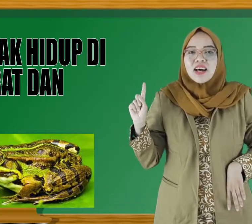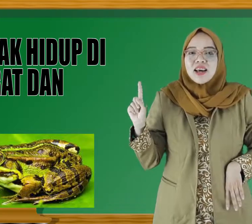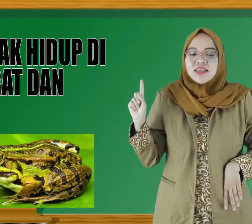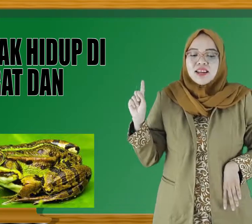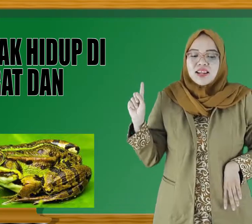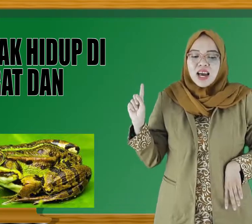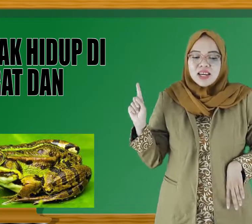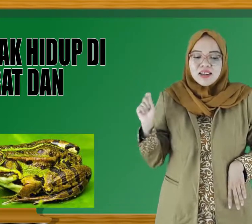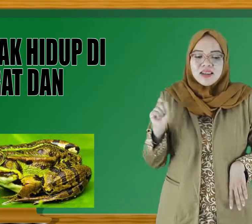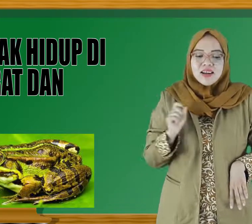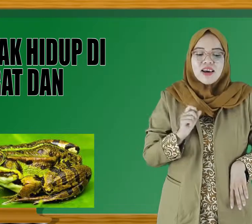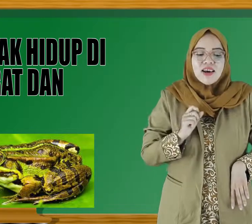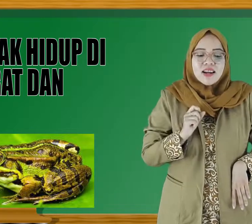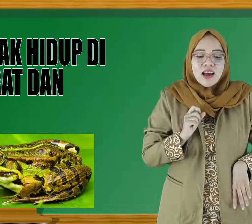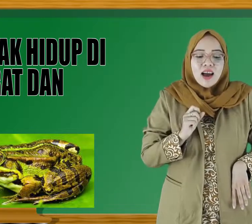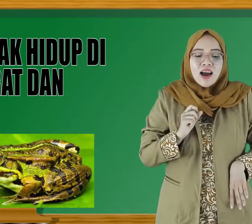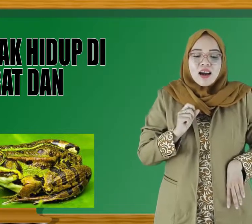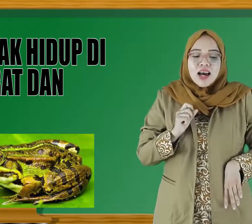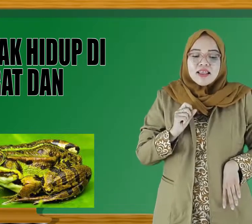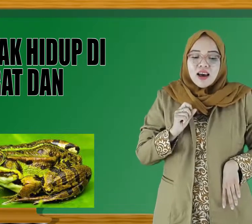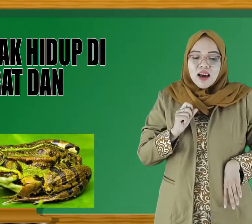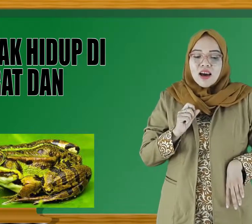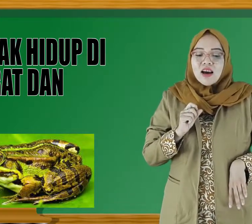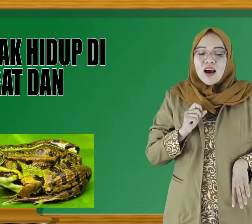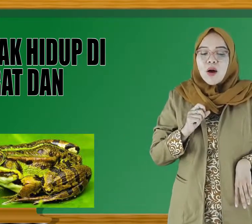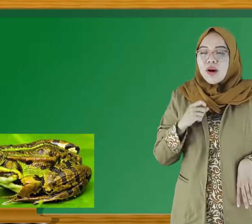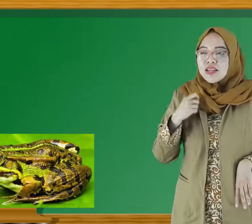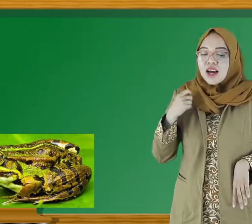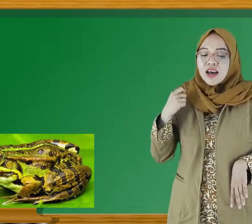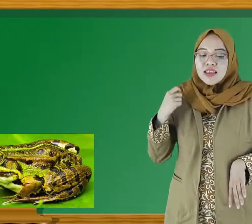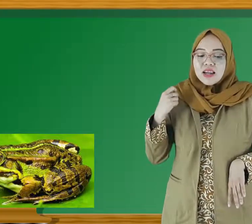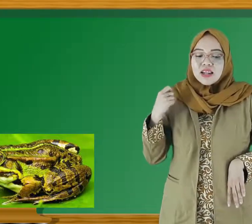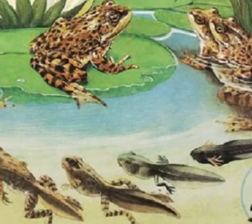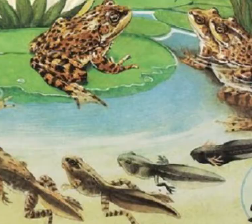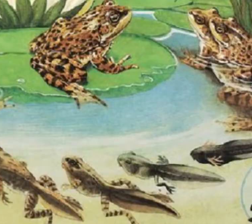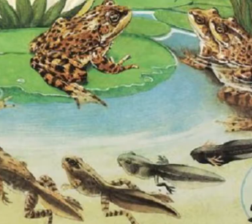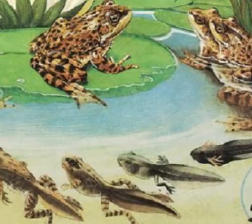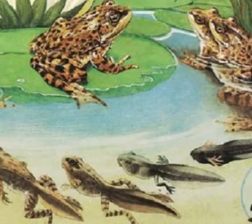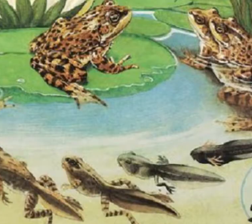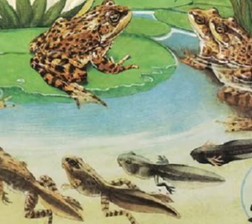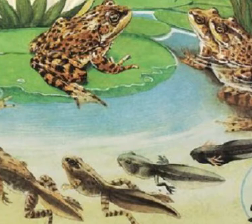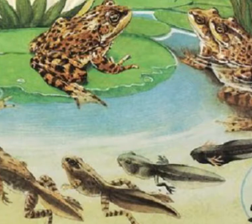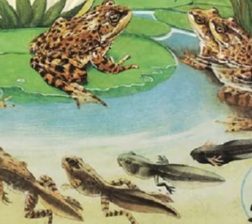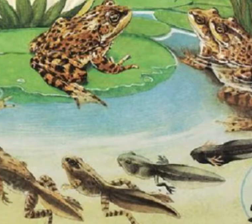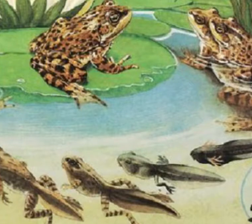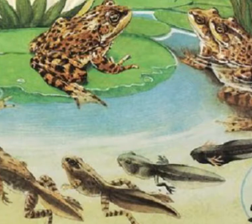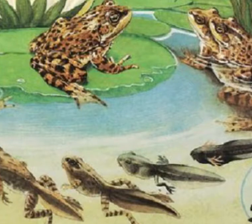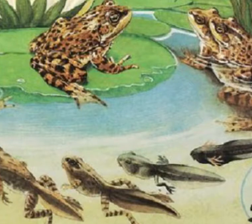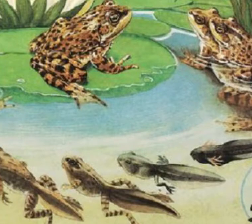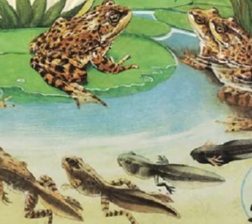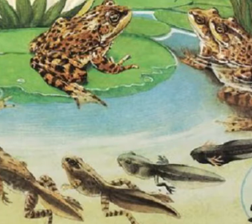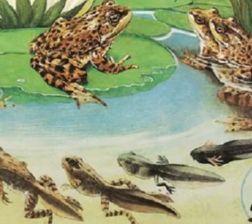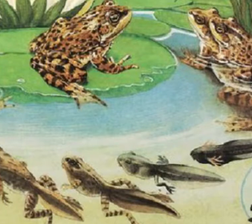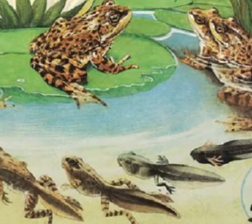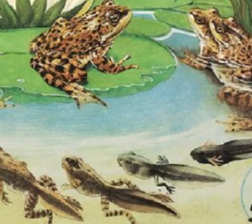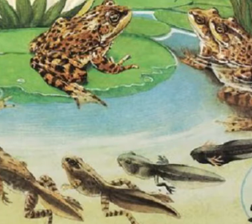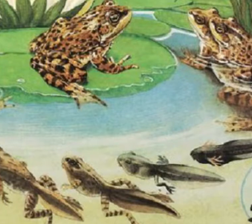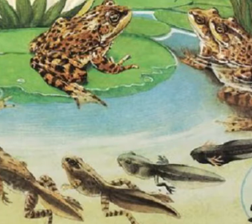darat dan di air. Nah, katak, awalnya katak ini bertelur. Bertelurnya di air. Lalu,